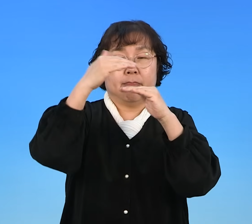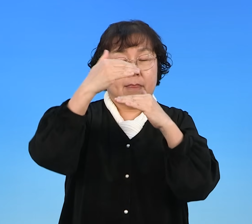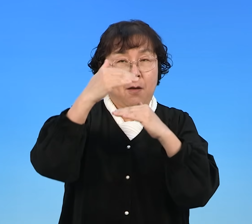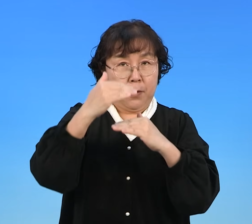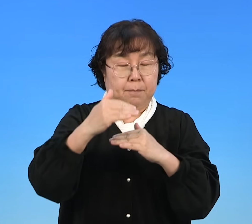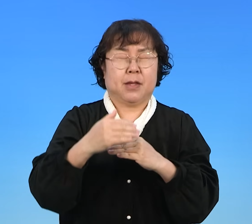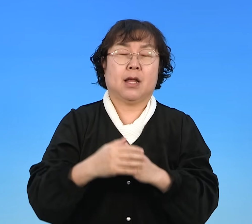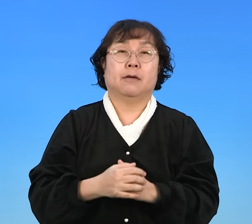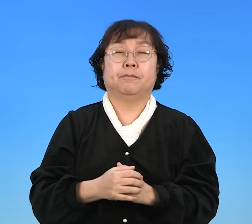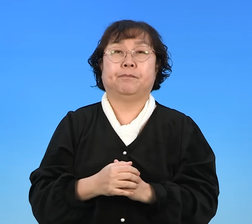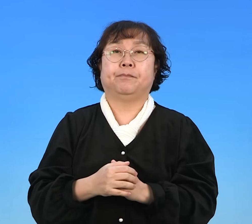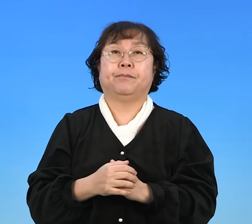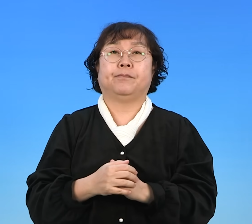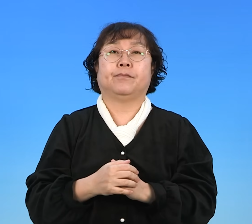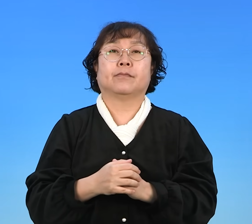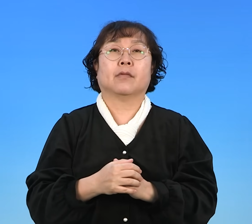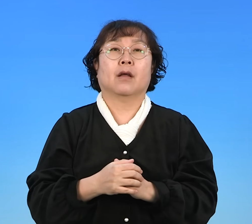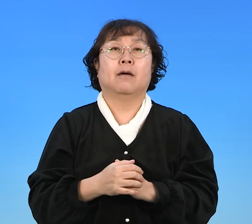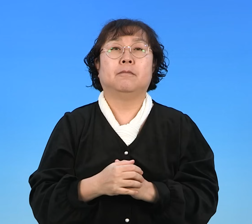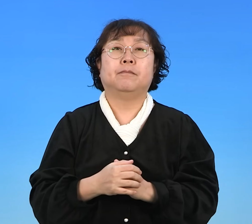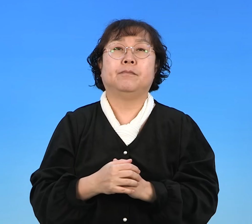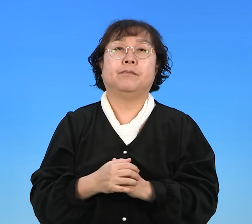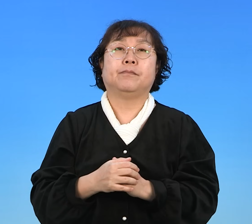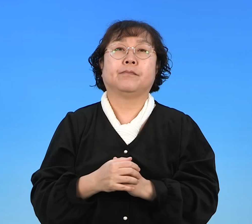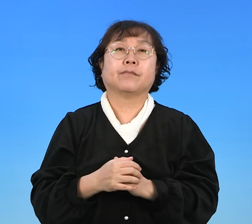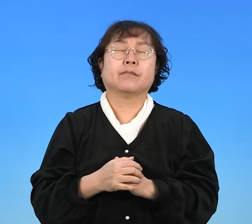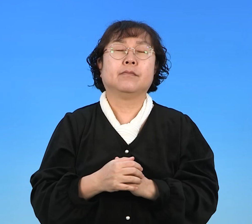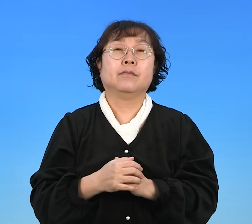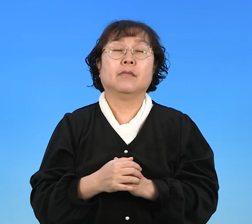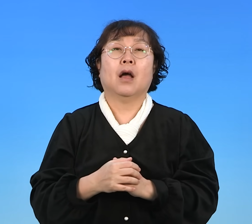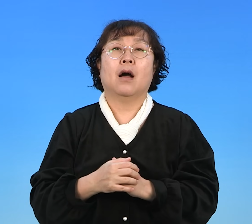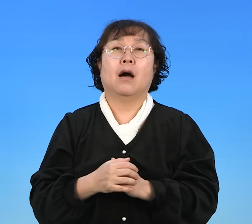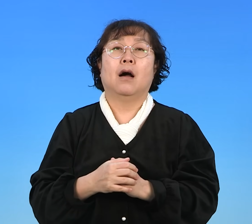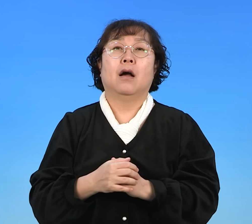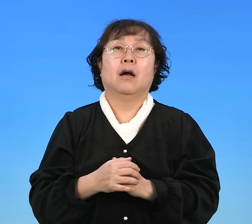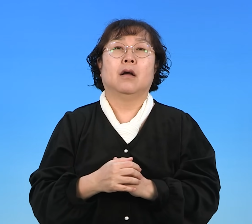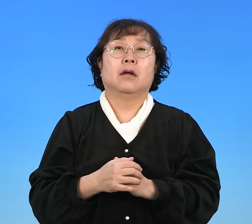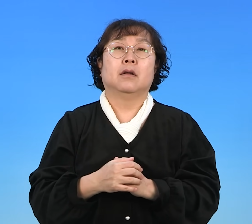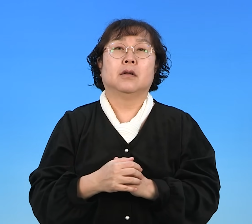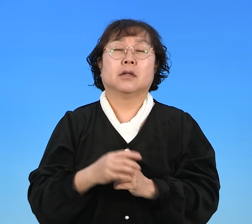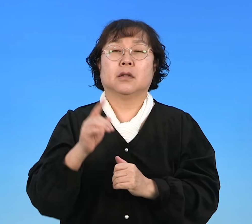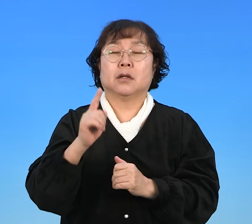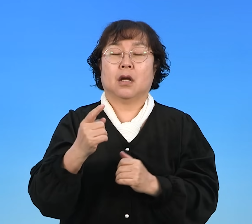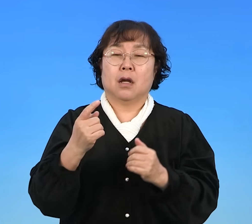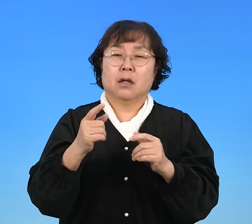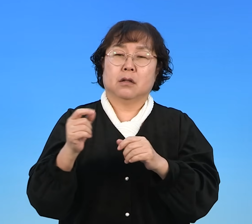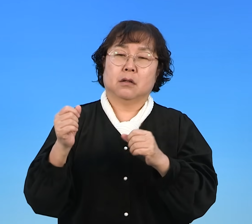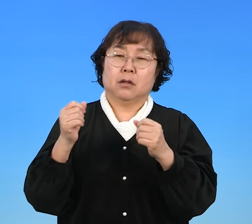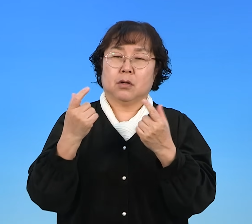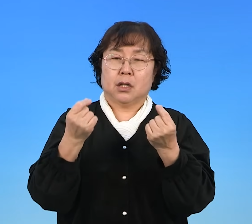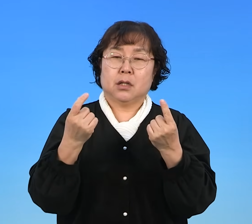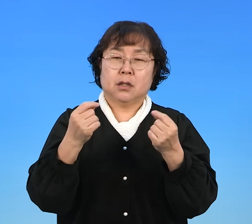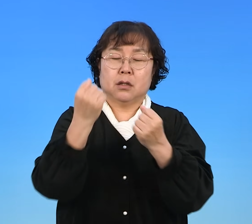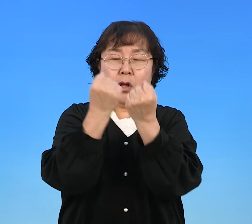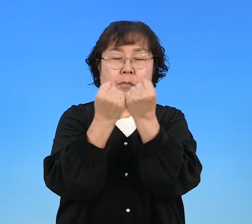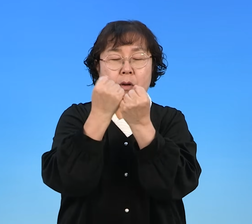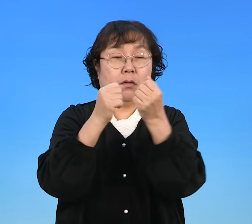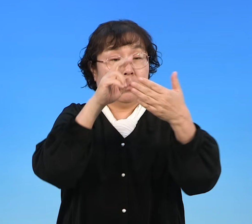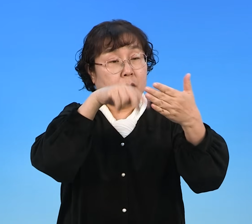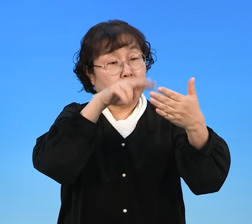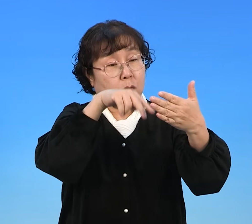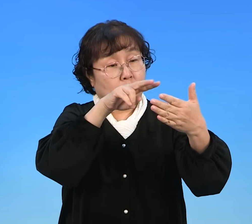역사의 겨울을 살고 있는 사람들을 위하여 부른 노래이다. 그런 설명을 제가